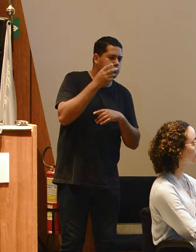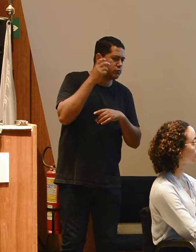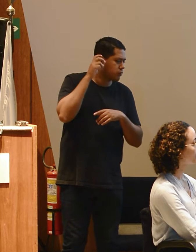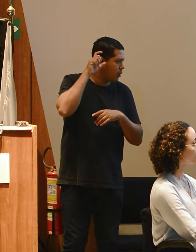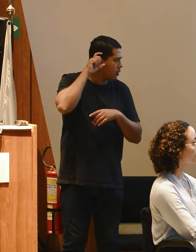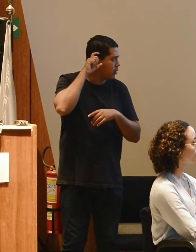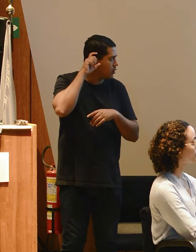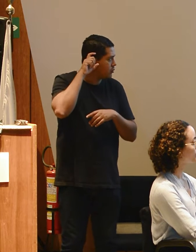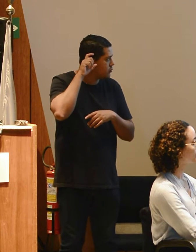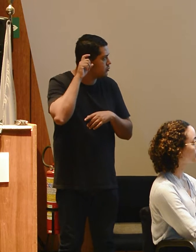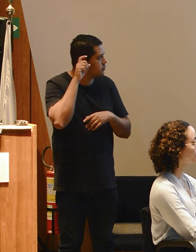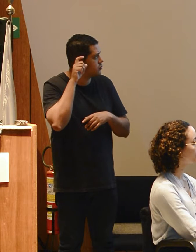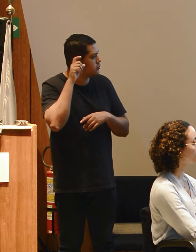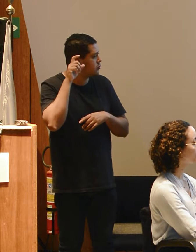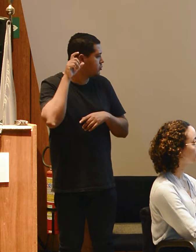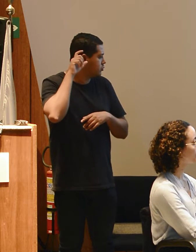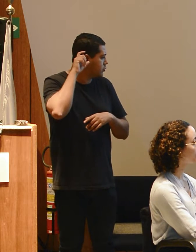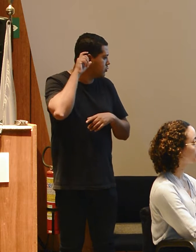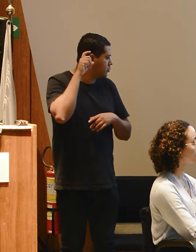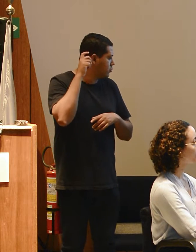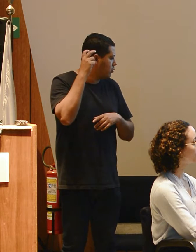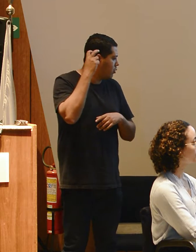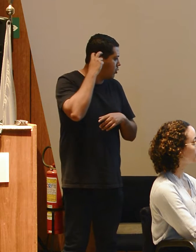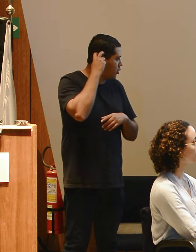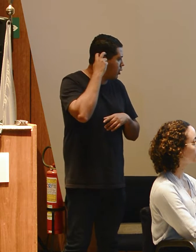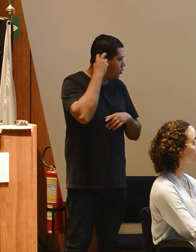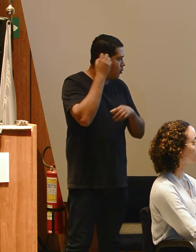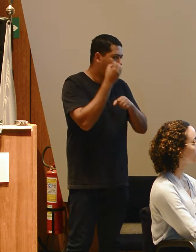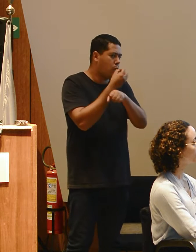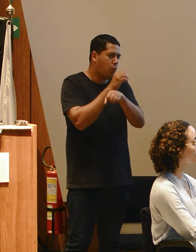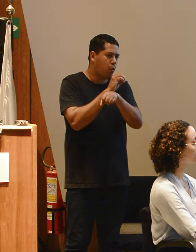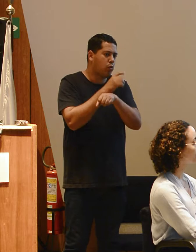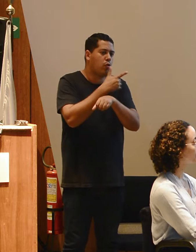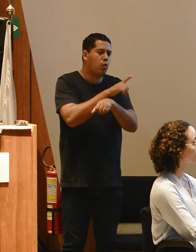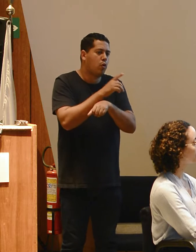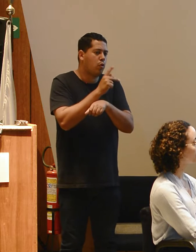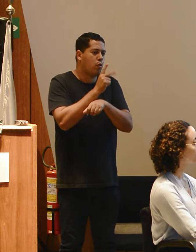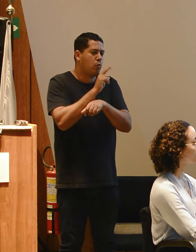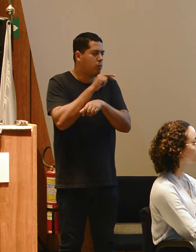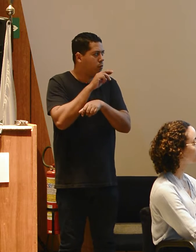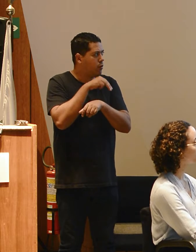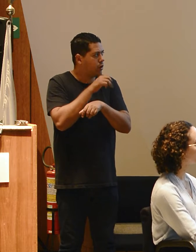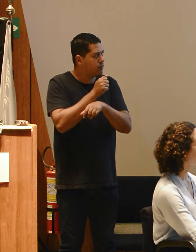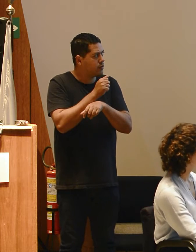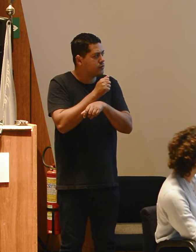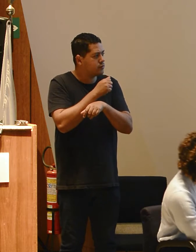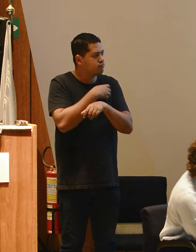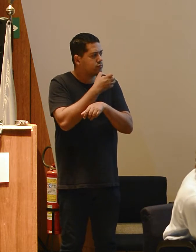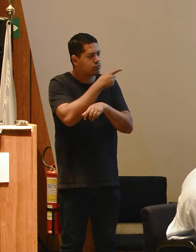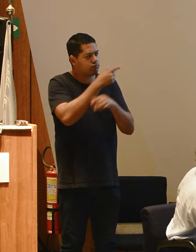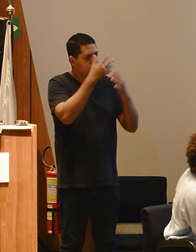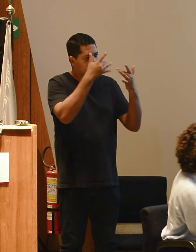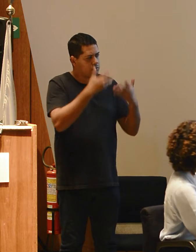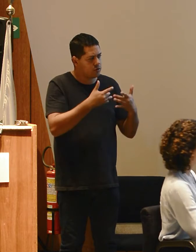eles conectam no osso, o outro é por imã. Aí eu queria que você explicasse pra